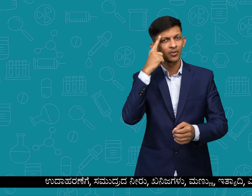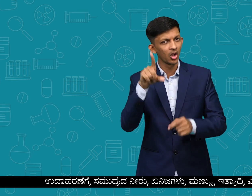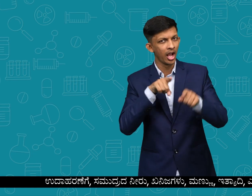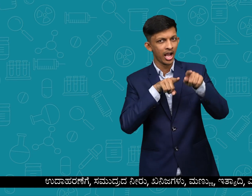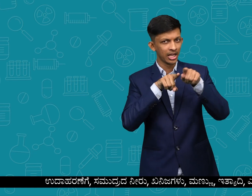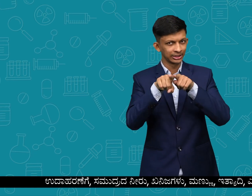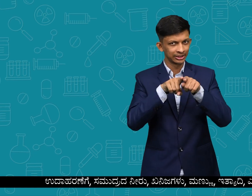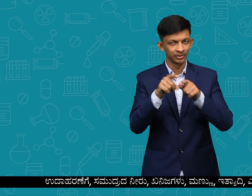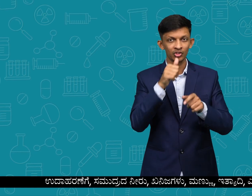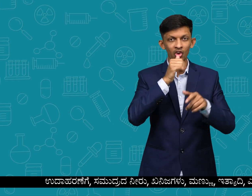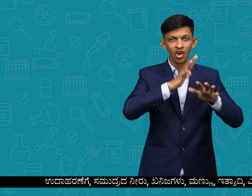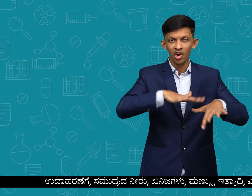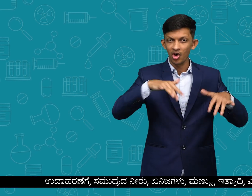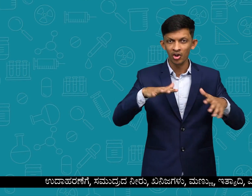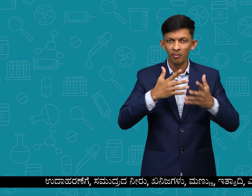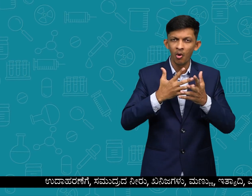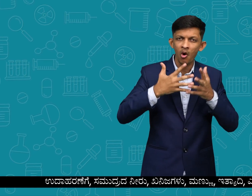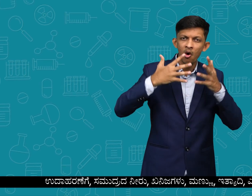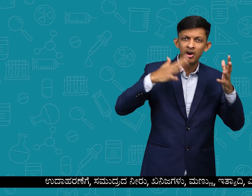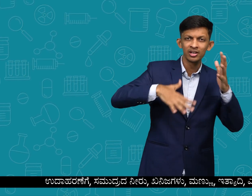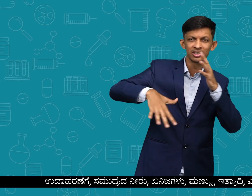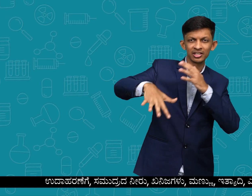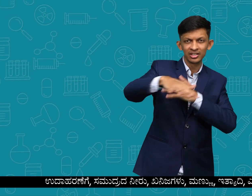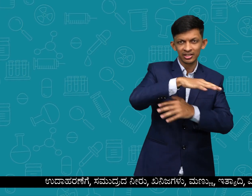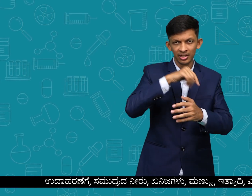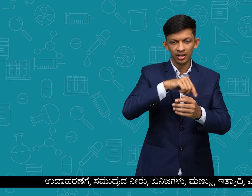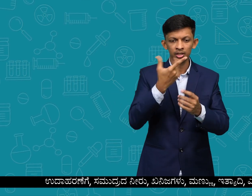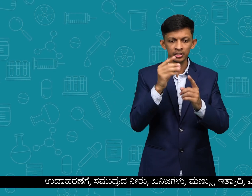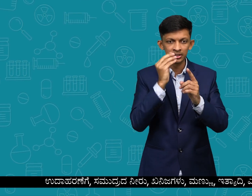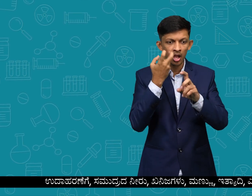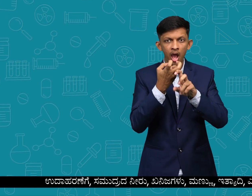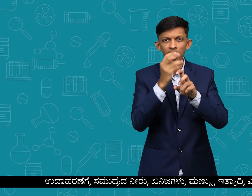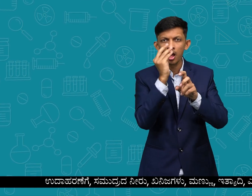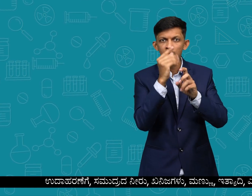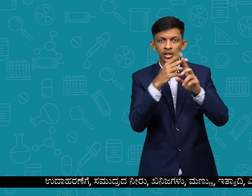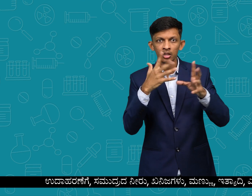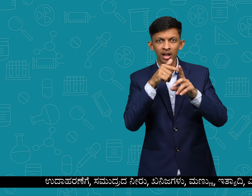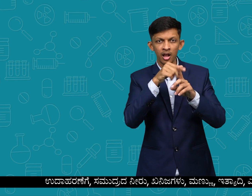ಉದಾಹರಣೆಗೆ, ಸಮುದ್ರದ ನೀರು, ಖನಿಜಗಳು, ಮಣ್ಣು ಇತ್ಯಾದಿ ಎಲ್ಲ ಮಿಶ್ರಣಗಳು.